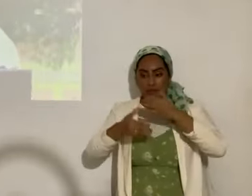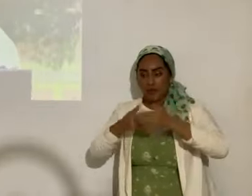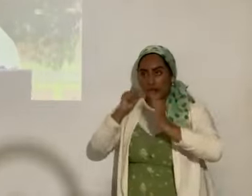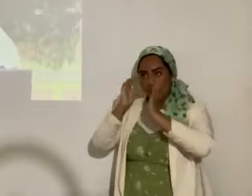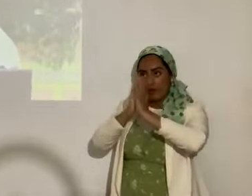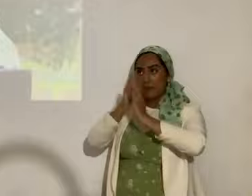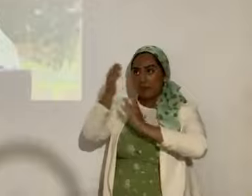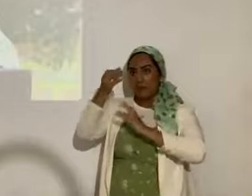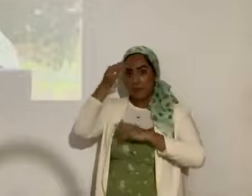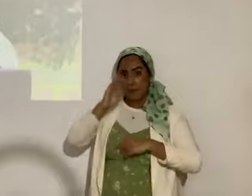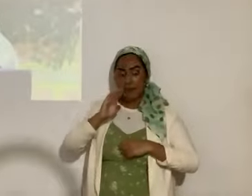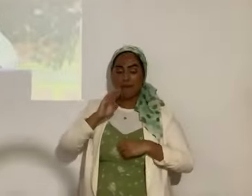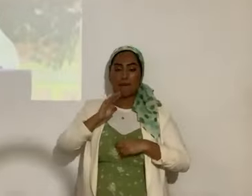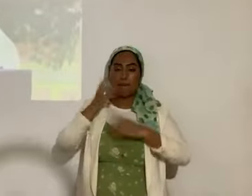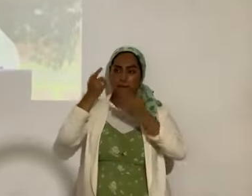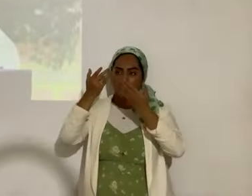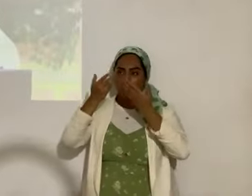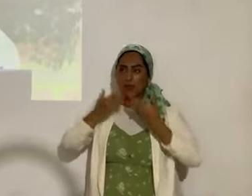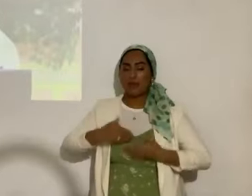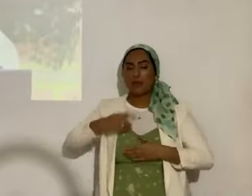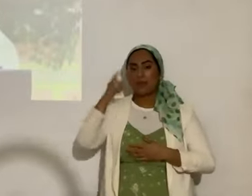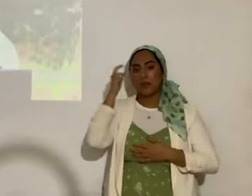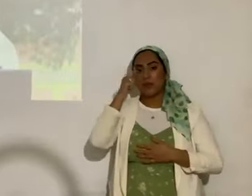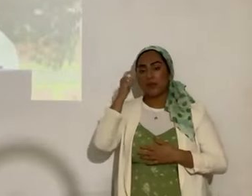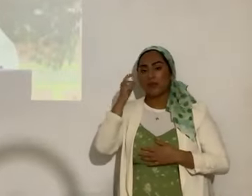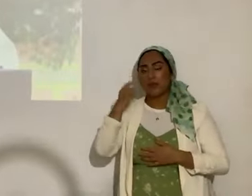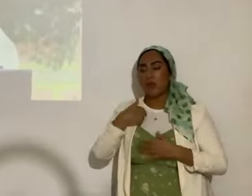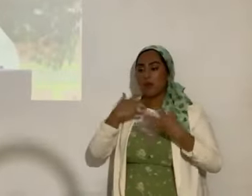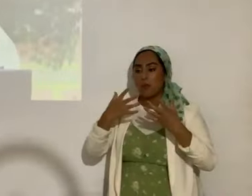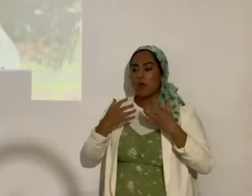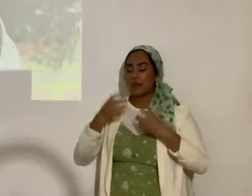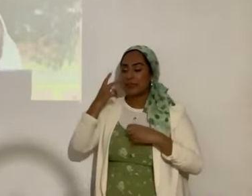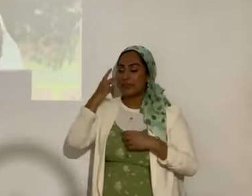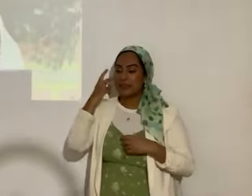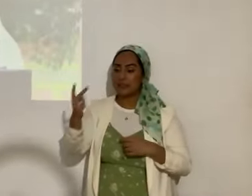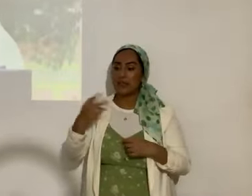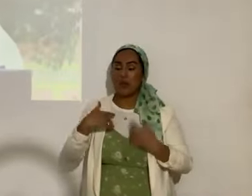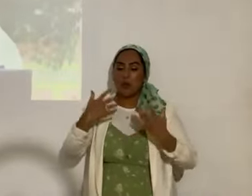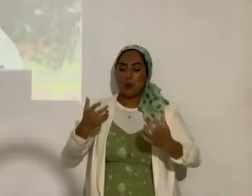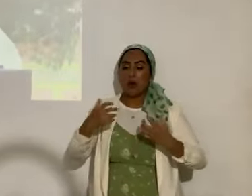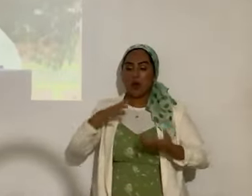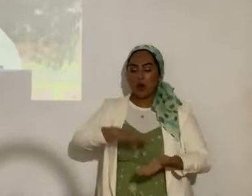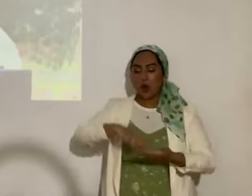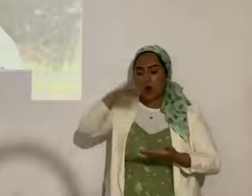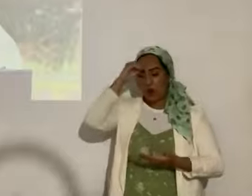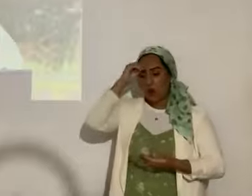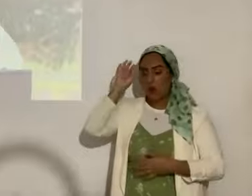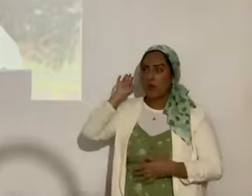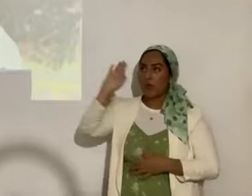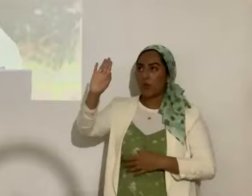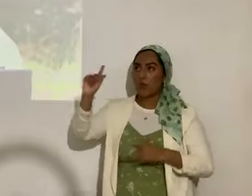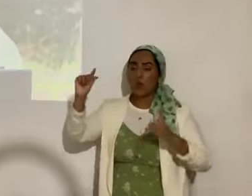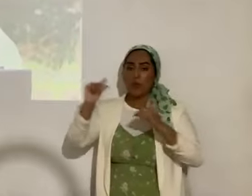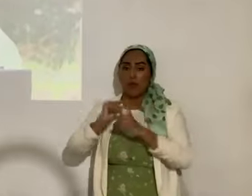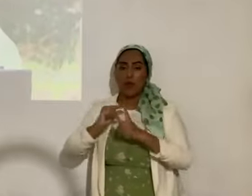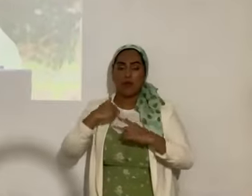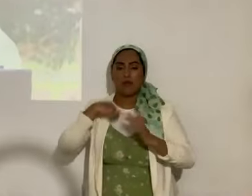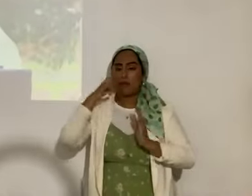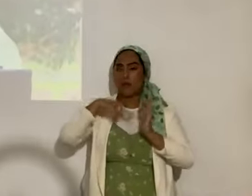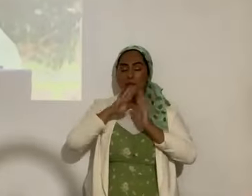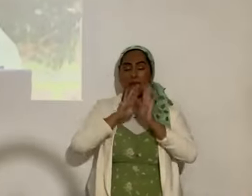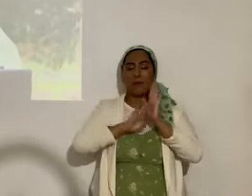Dios así que yo pensé Dame entendimiento Quiero ver Quiero conocer tus tus palabras yo no